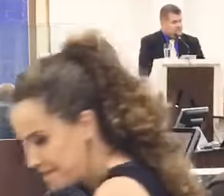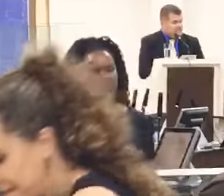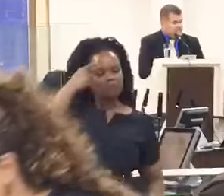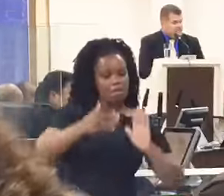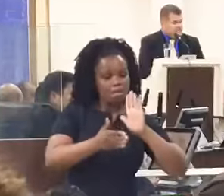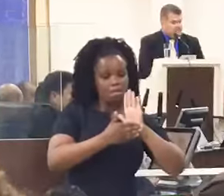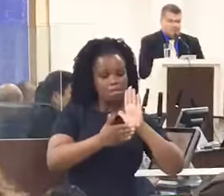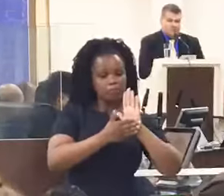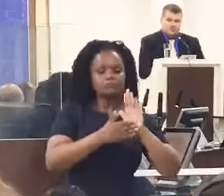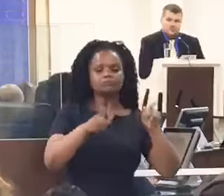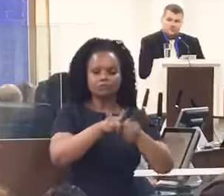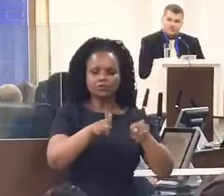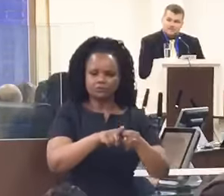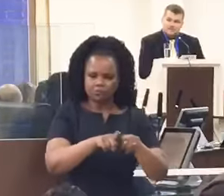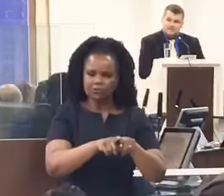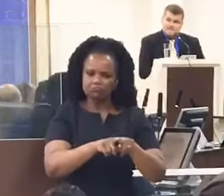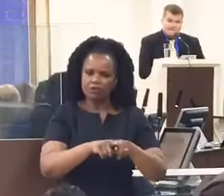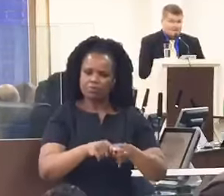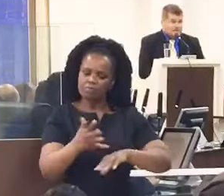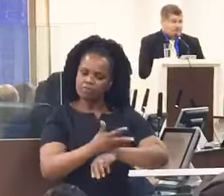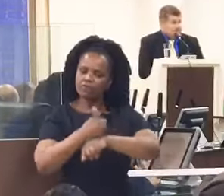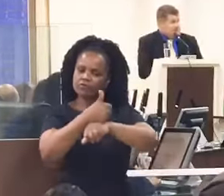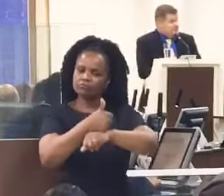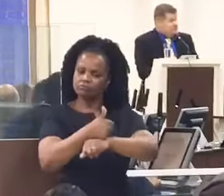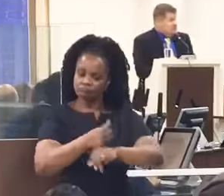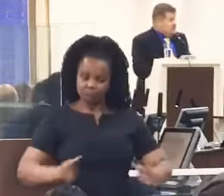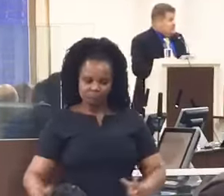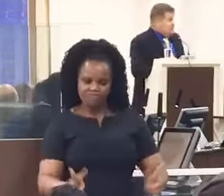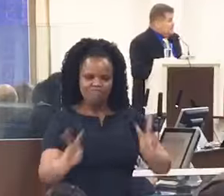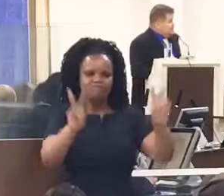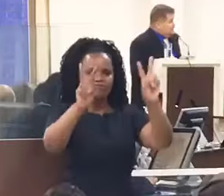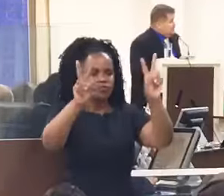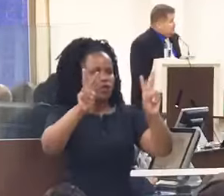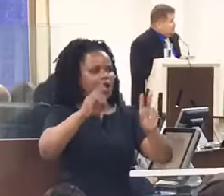contar na valorização de todos os profissionais, que eu já peço